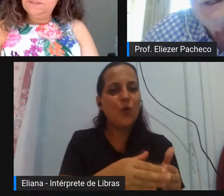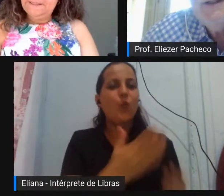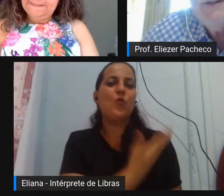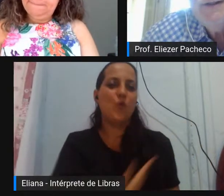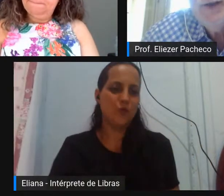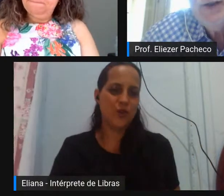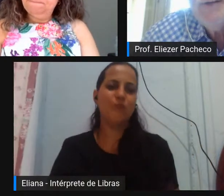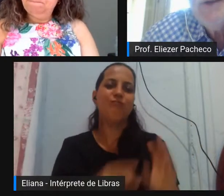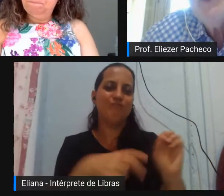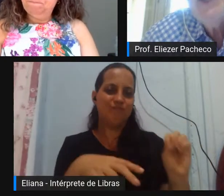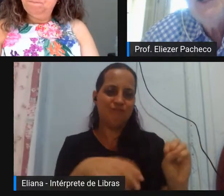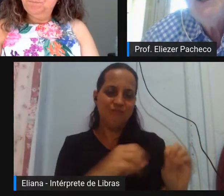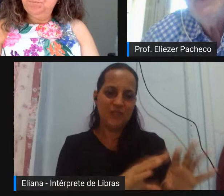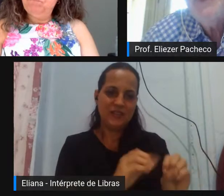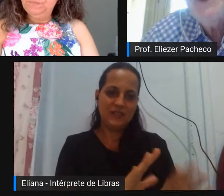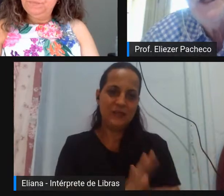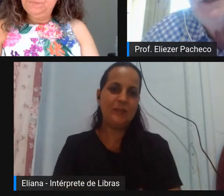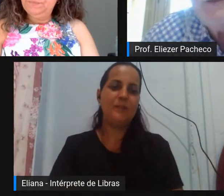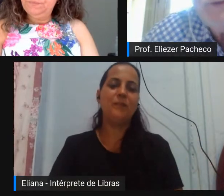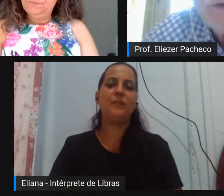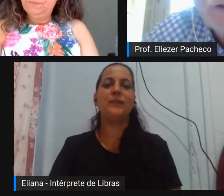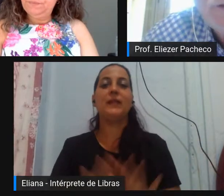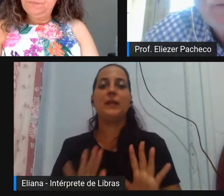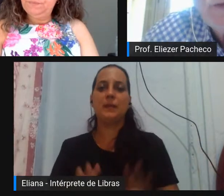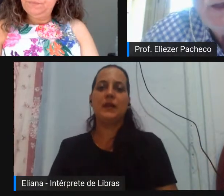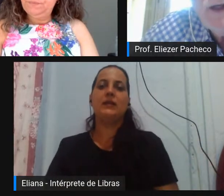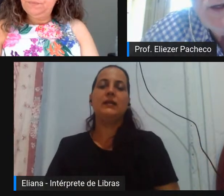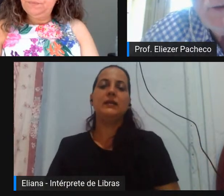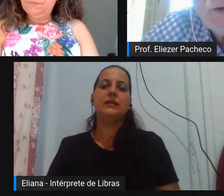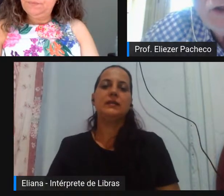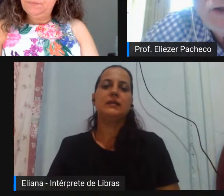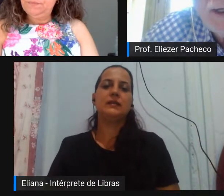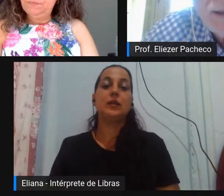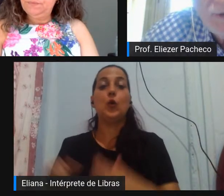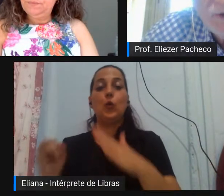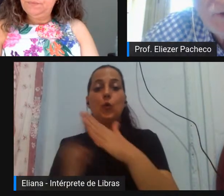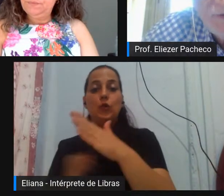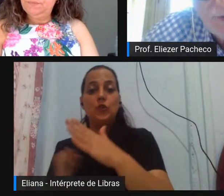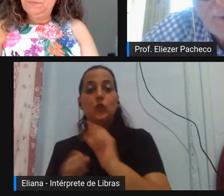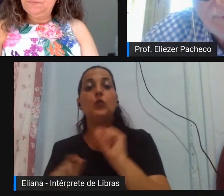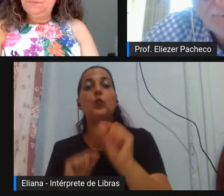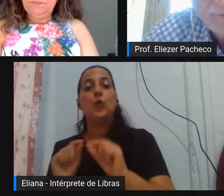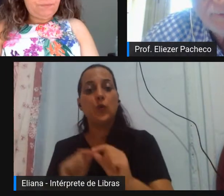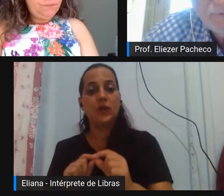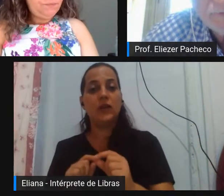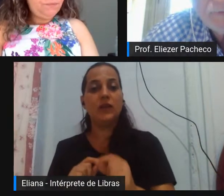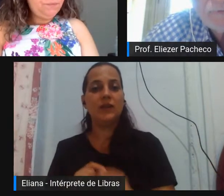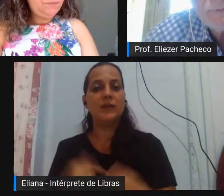referia da luta marcial, aproveitar isso e utilizar a nosso favor.